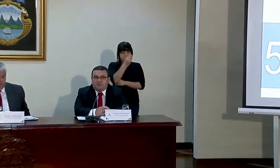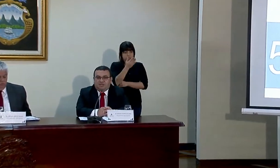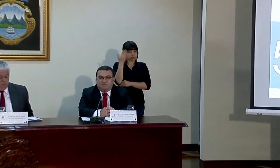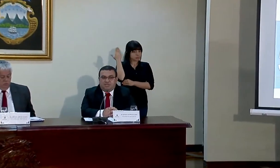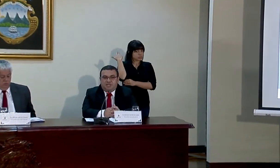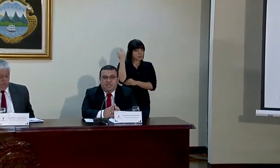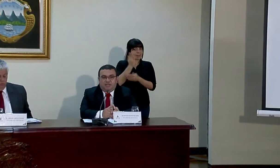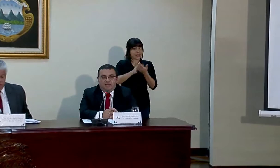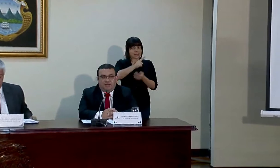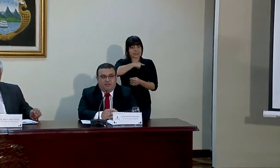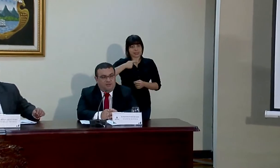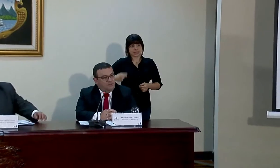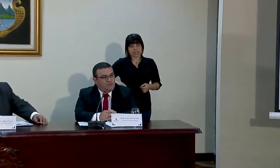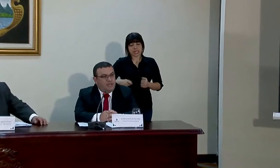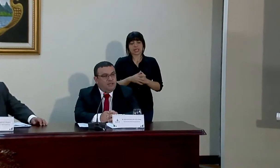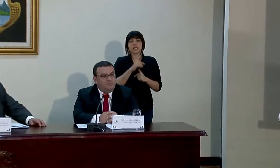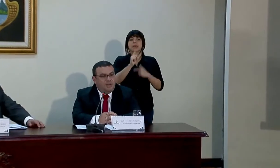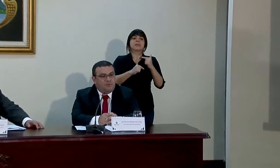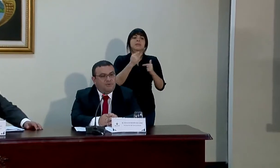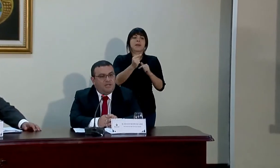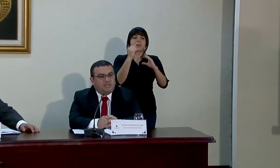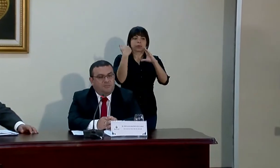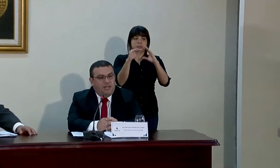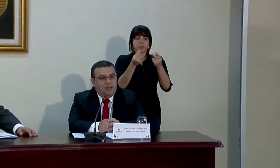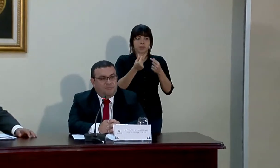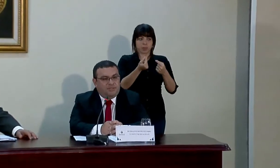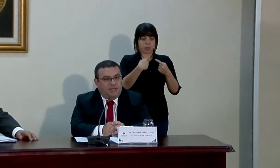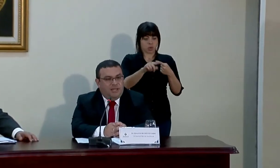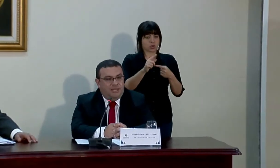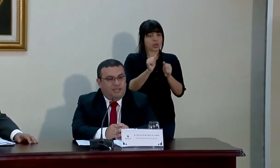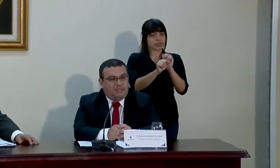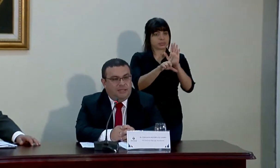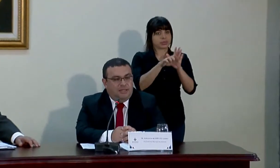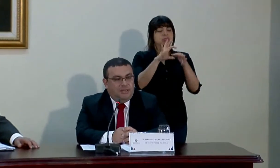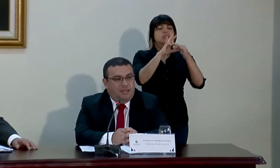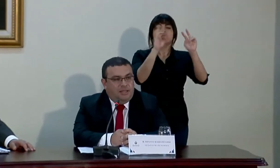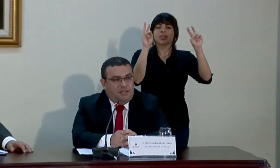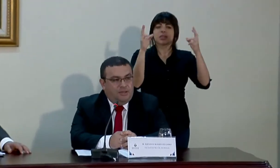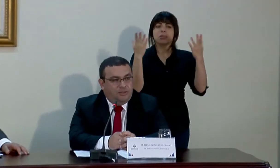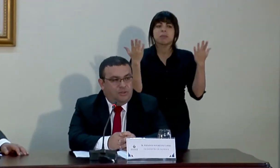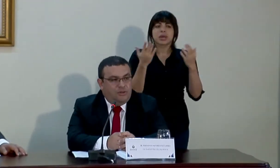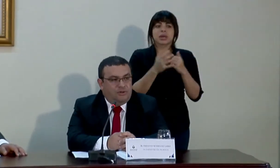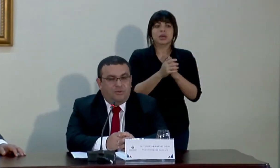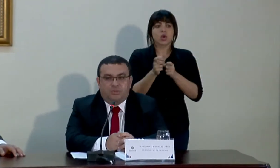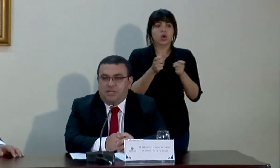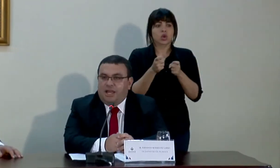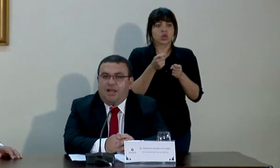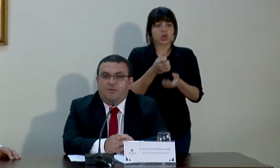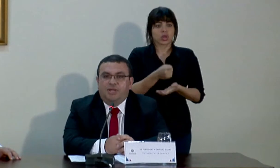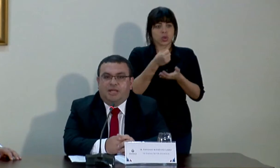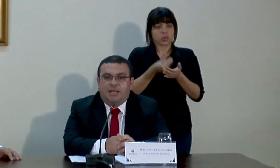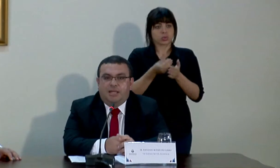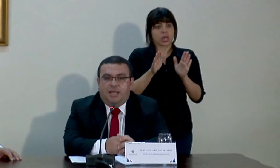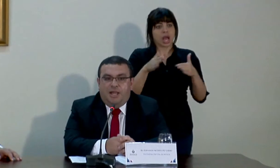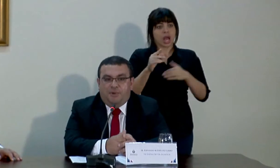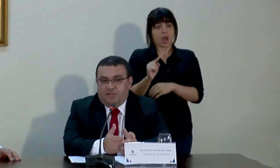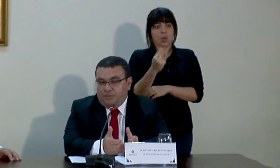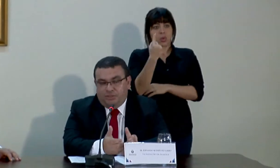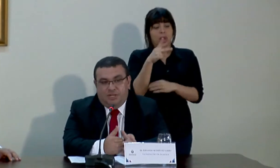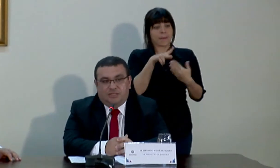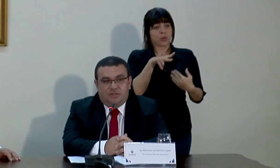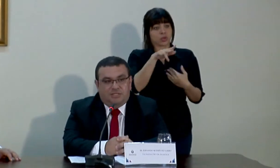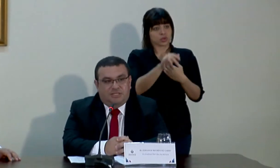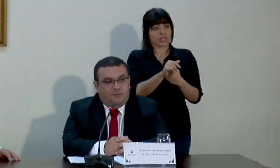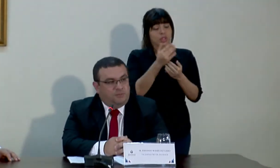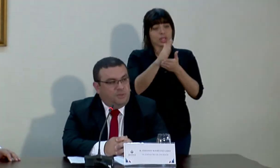pasados de parte del presidente y el que vamos a enviar pronto a la Asamblea en materia de Control de los Recursos de Caja Única, el proyecto